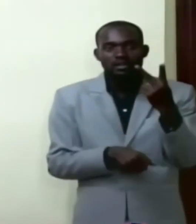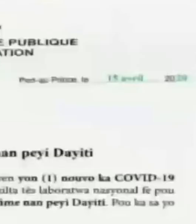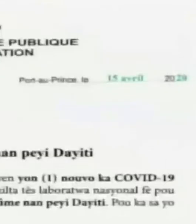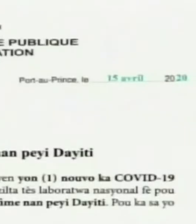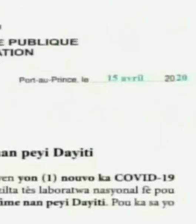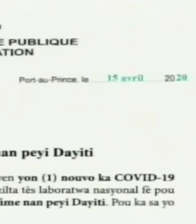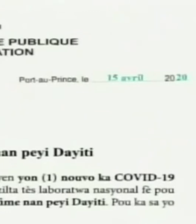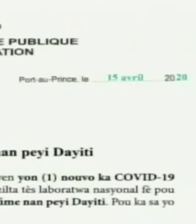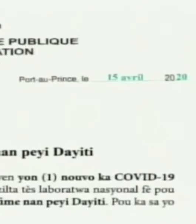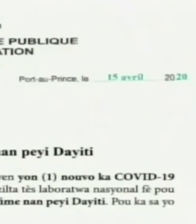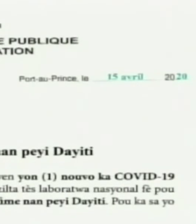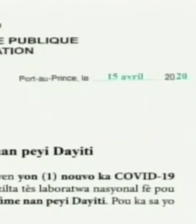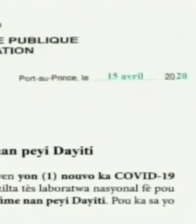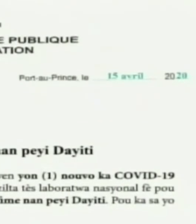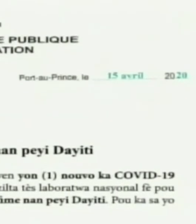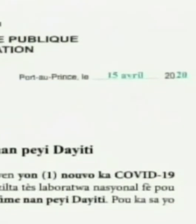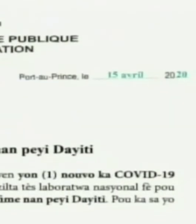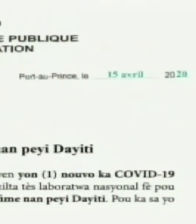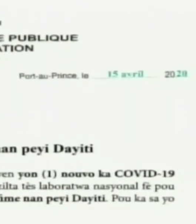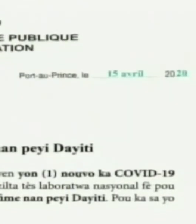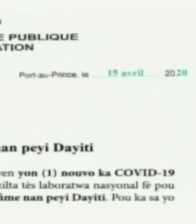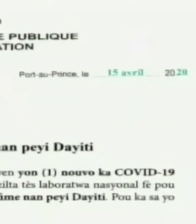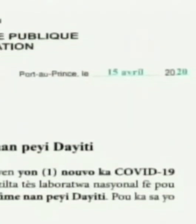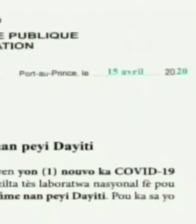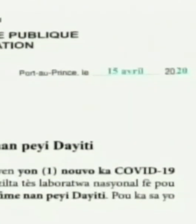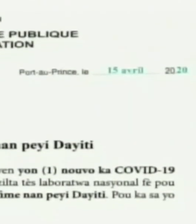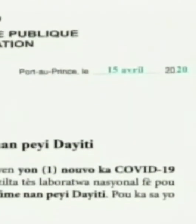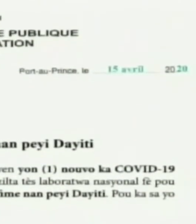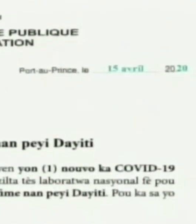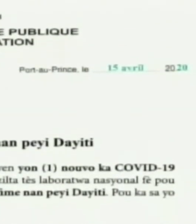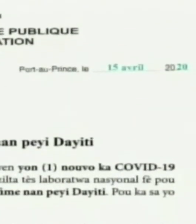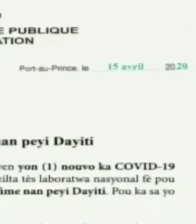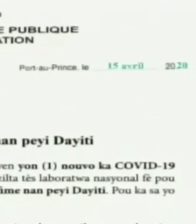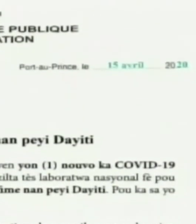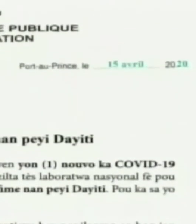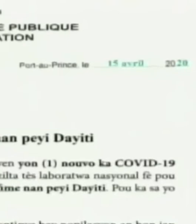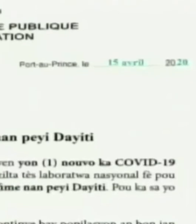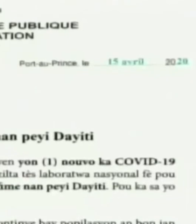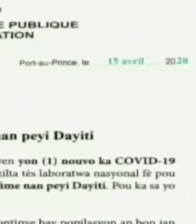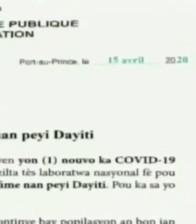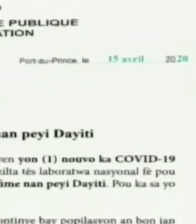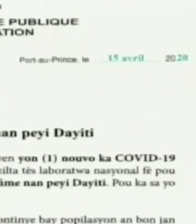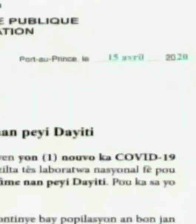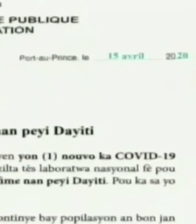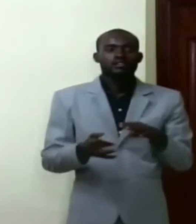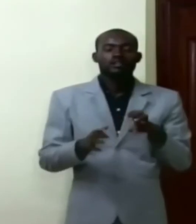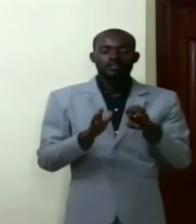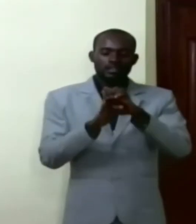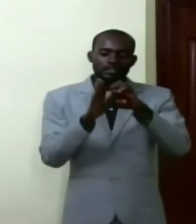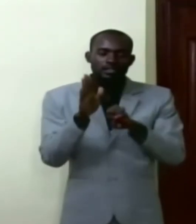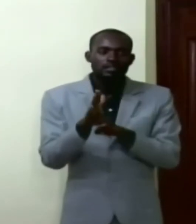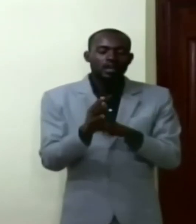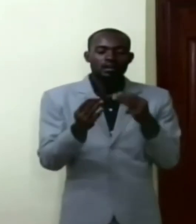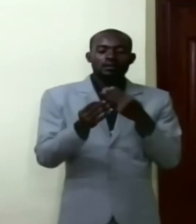respecté. Voilà. Et merci avec tout le monde qui était branché pour te capter des nouvelles informations. En tout cas, tout le monde,